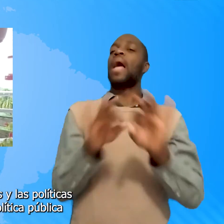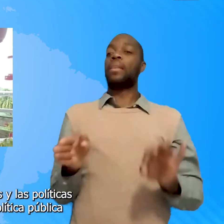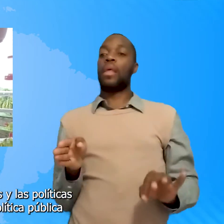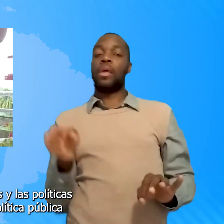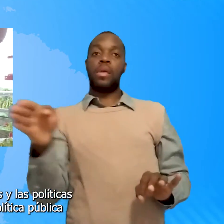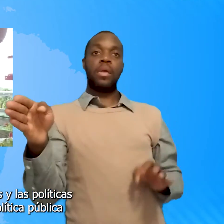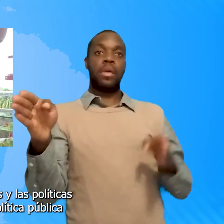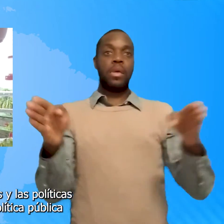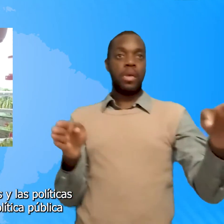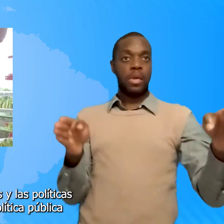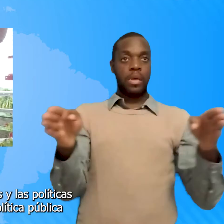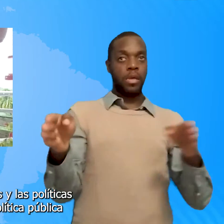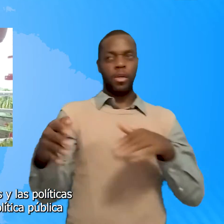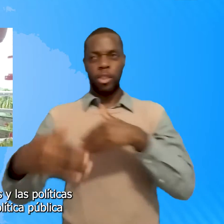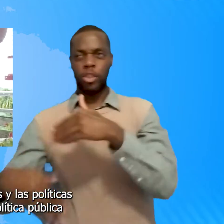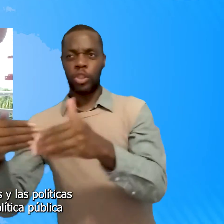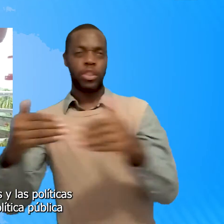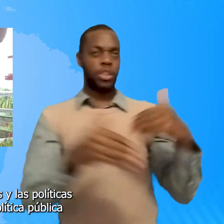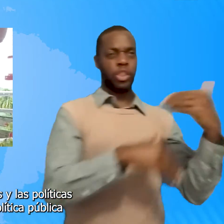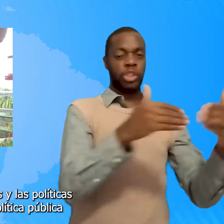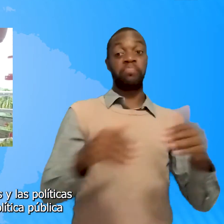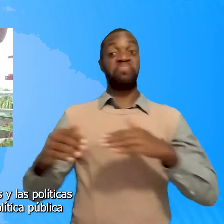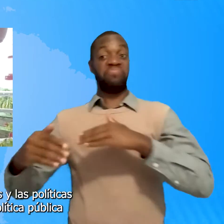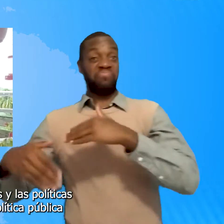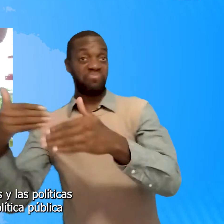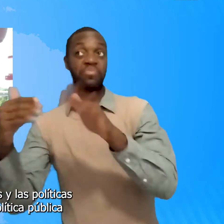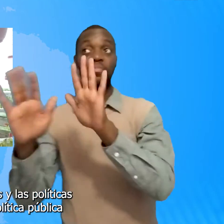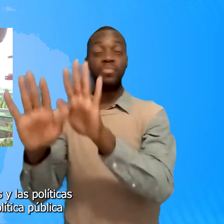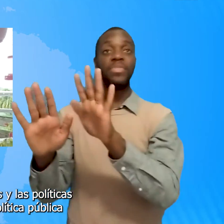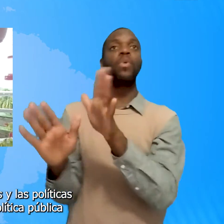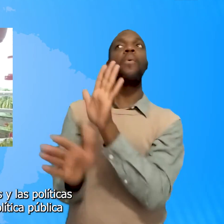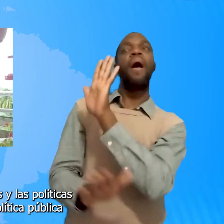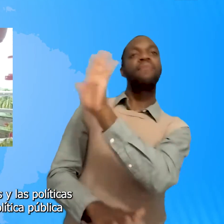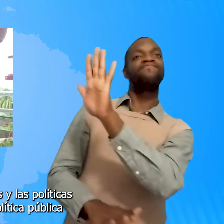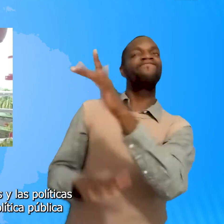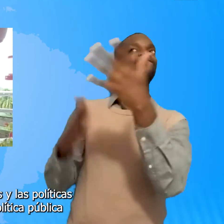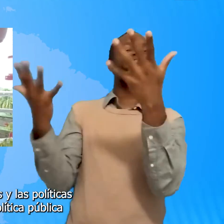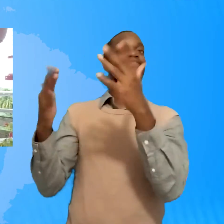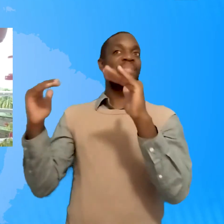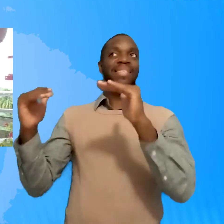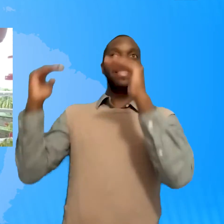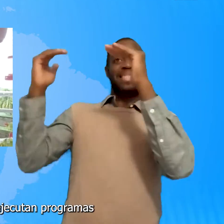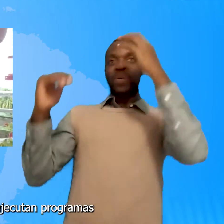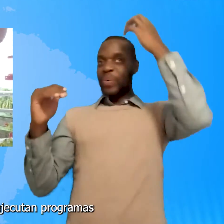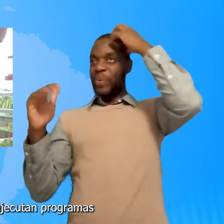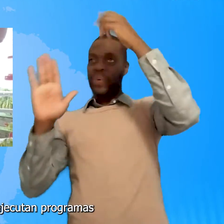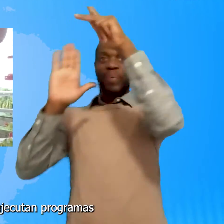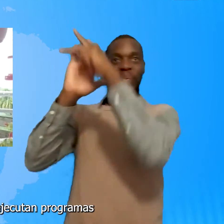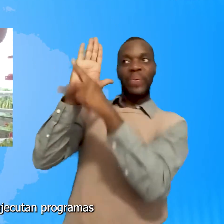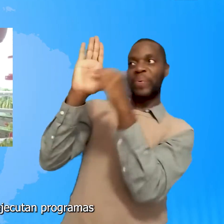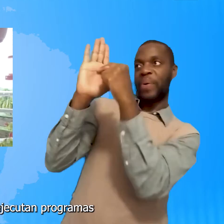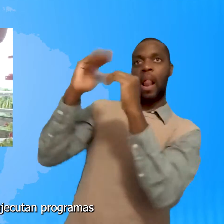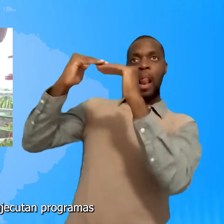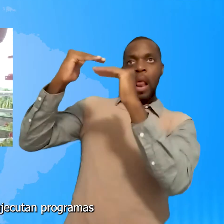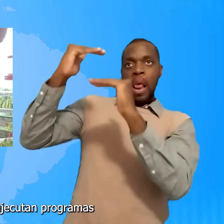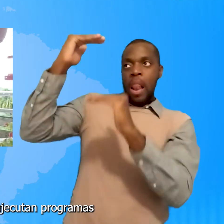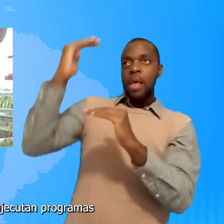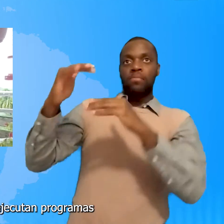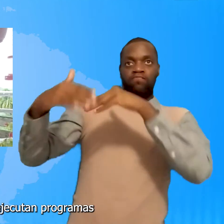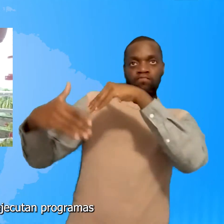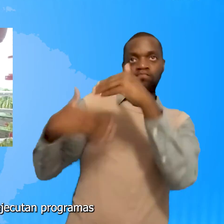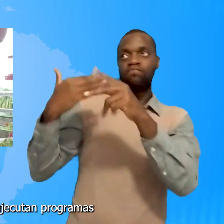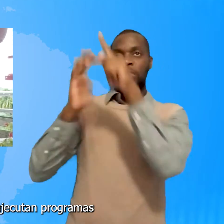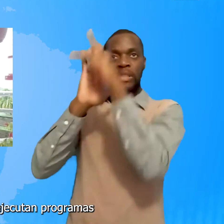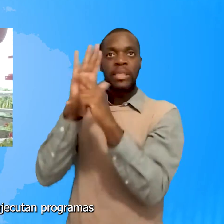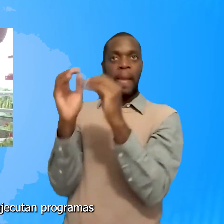las capacidades y las políticas a nivel de política pública, y por otro lado